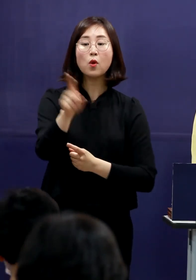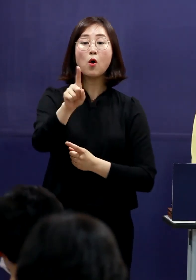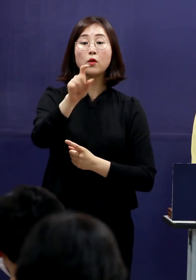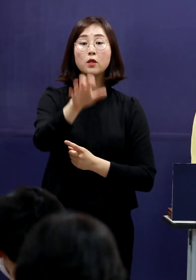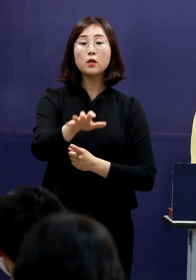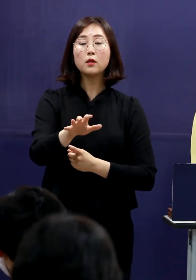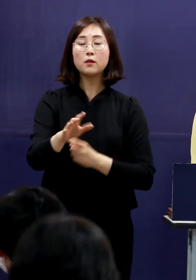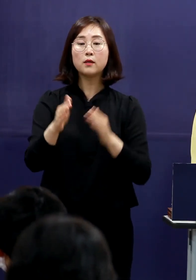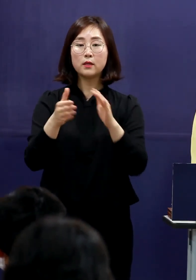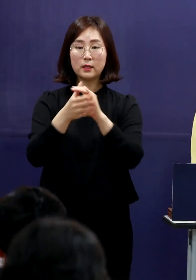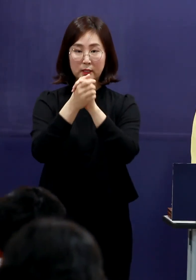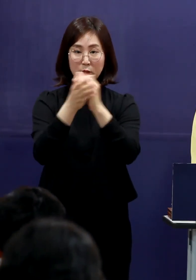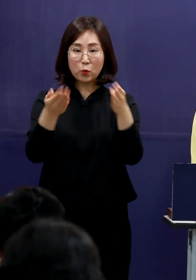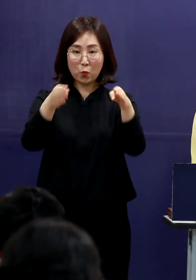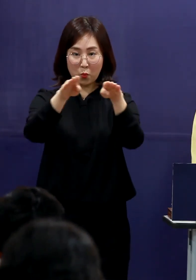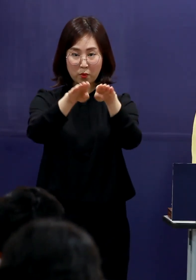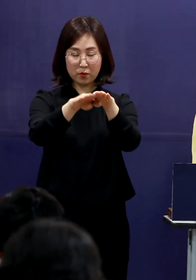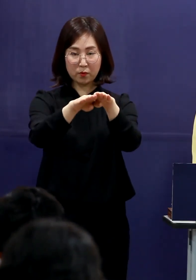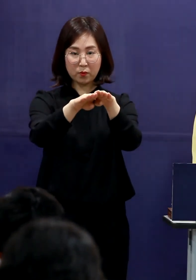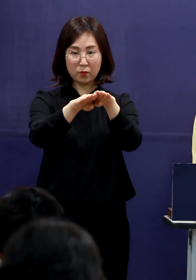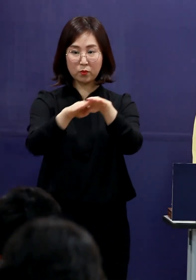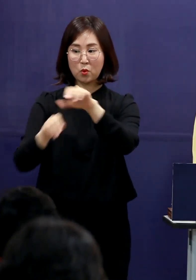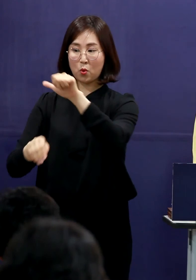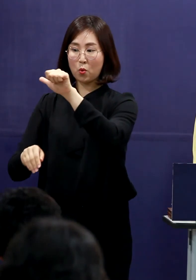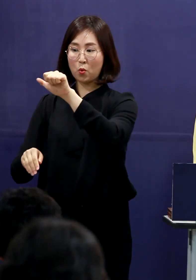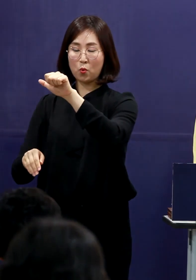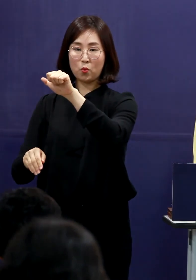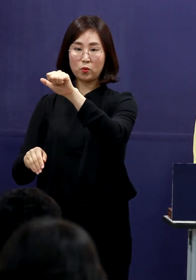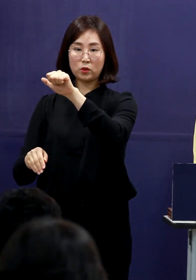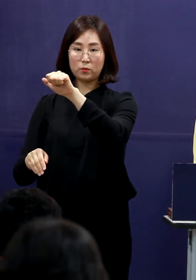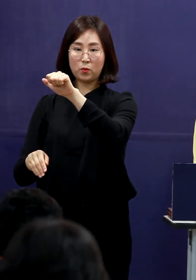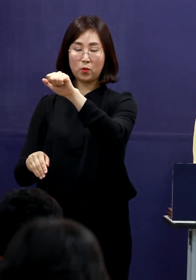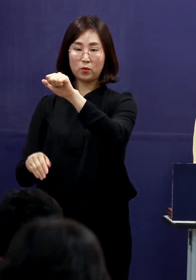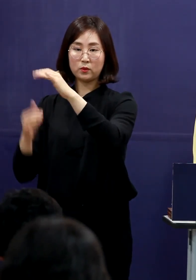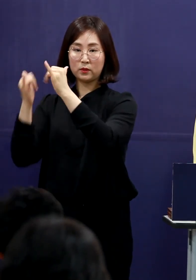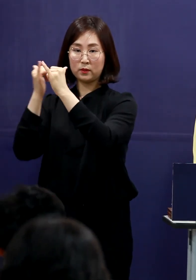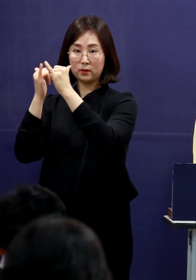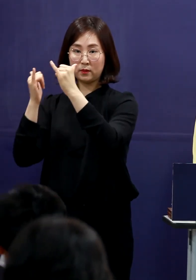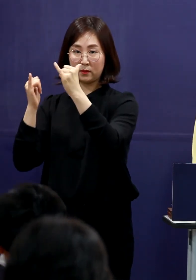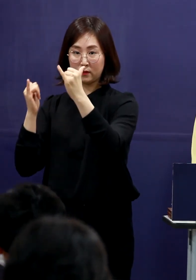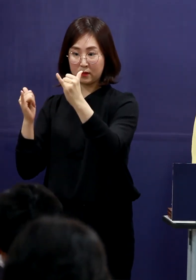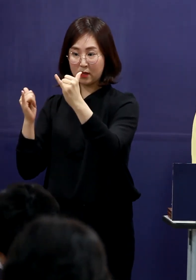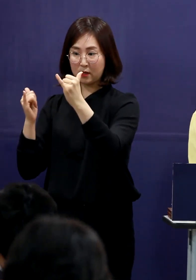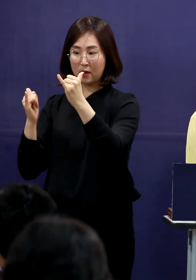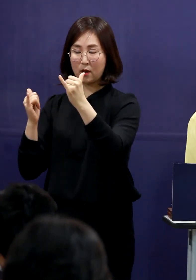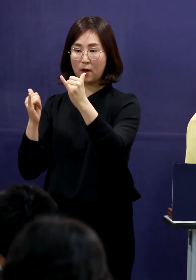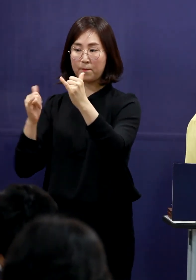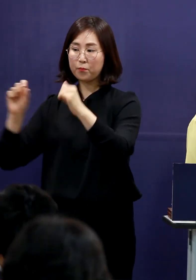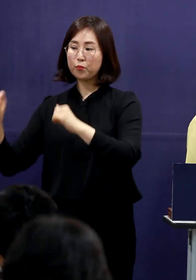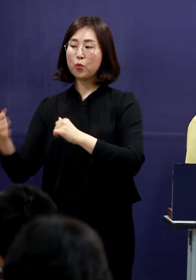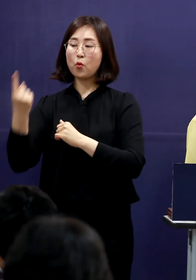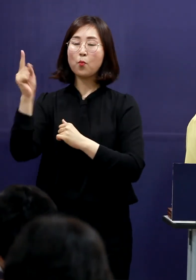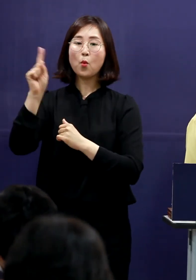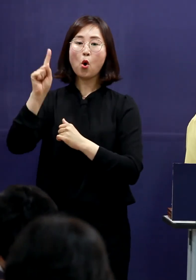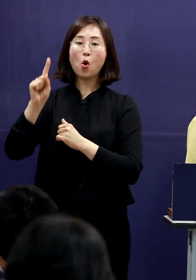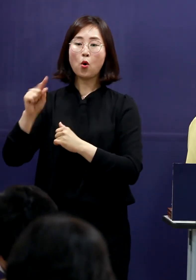기도원이라고 그렇게 말씀드리고 55번 확진자가 49번하고 접촉이 돼서 확진이 됐어요. 그러니까 그